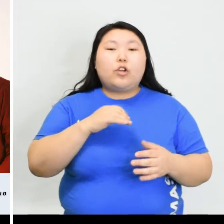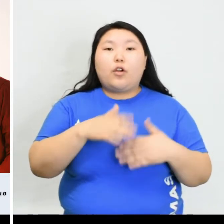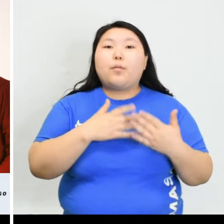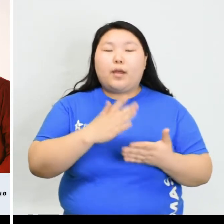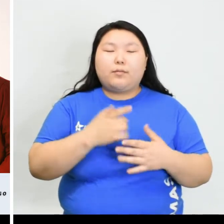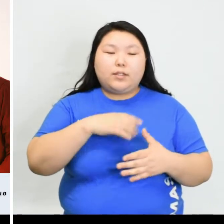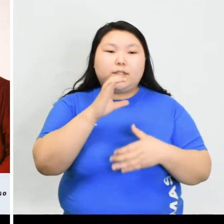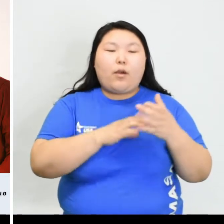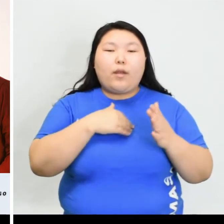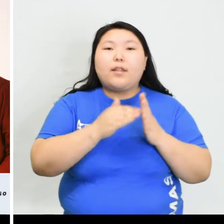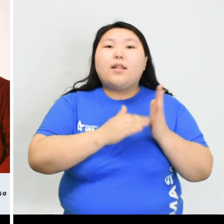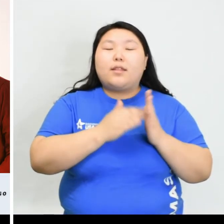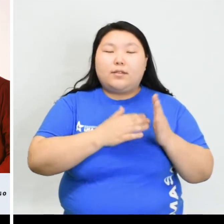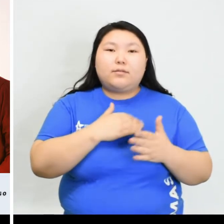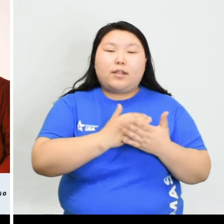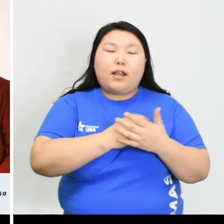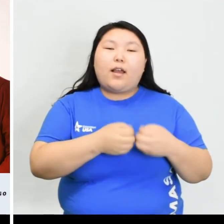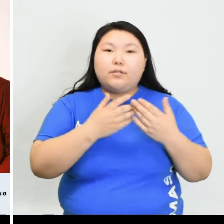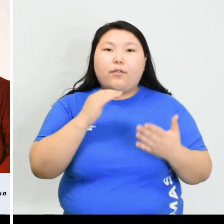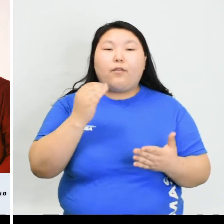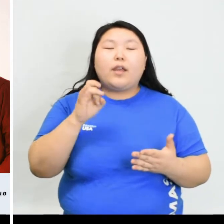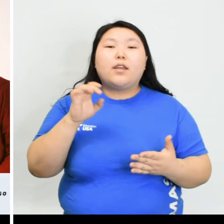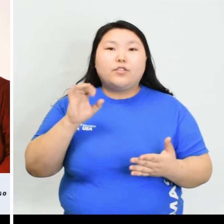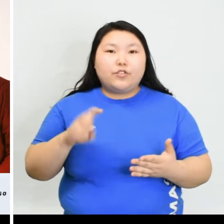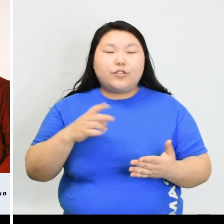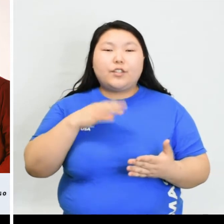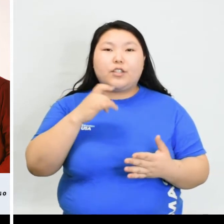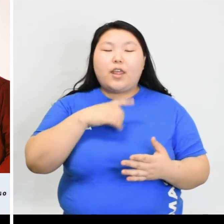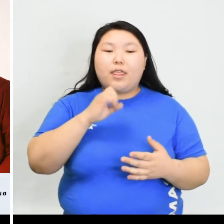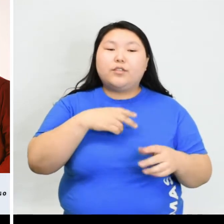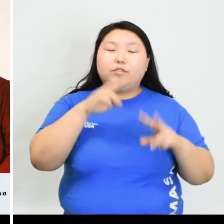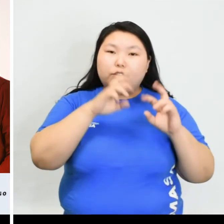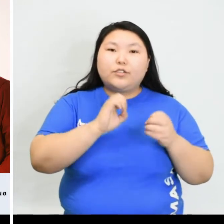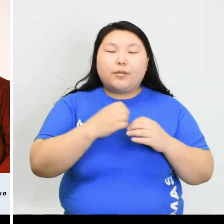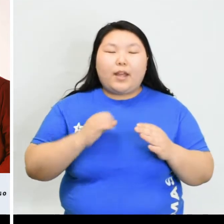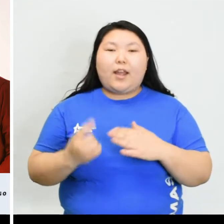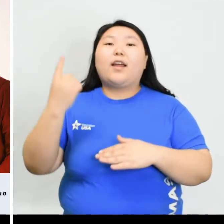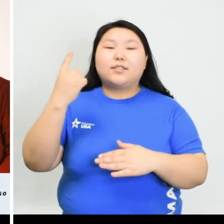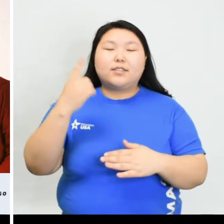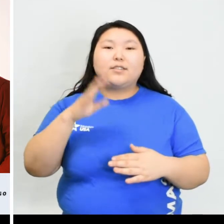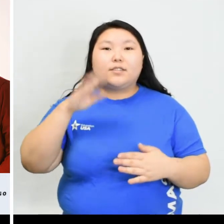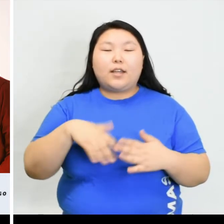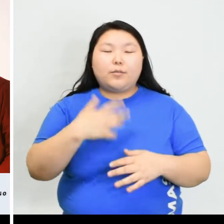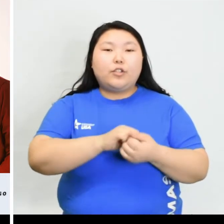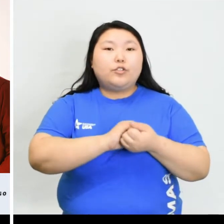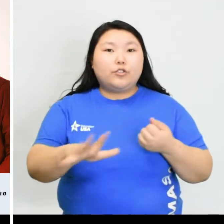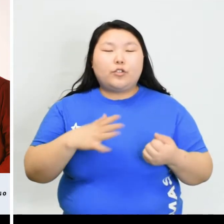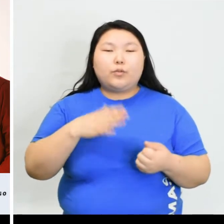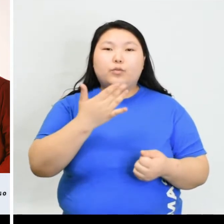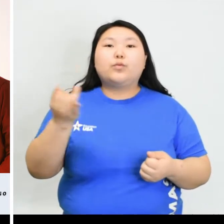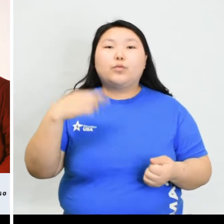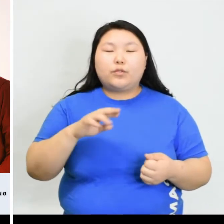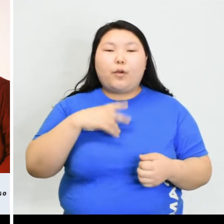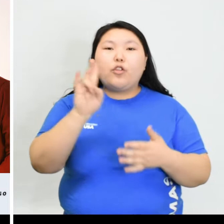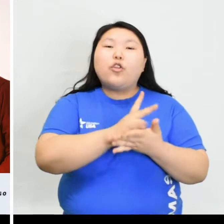мөнгө тосроогаал те санхүүгийн тайлан байлан гаргасагаал бол нөгөө financial analysis те шинжиж минжиж хийсээр байгаа л гараад ирсэн. Тэгээд